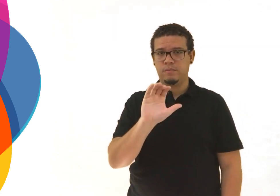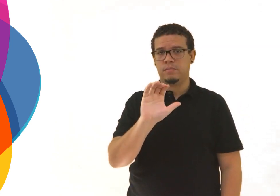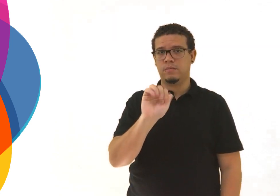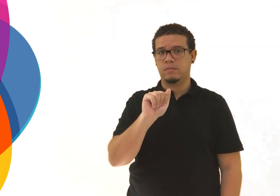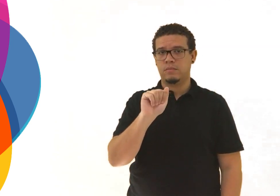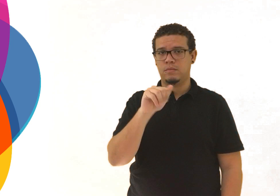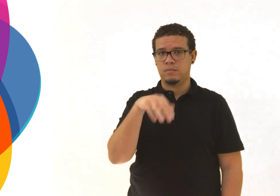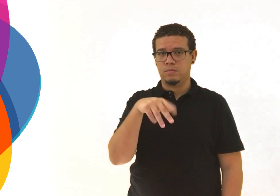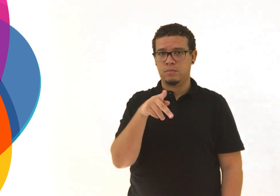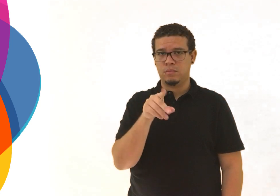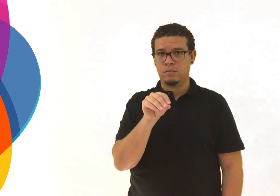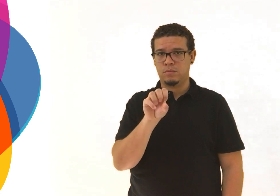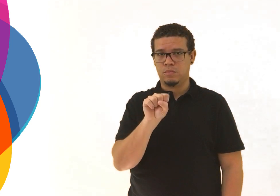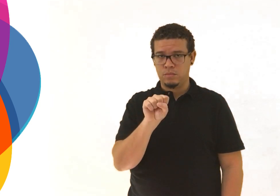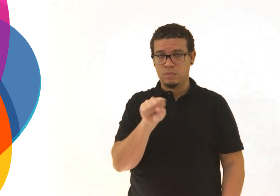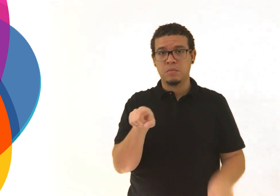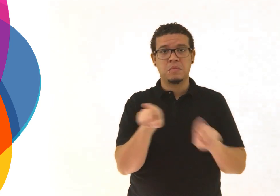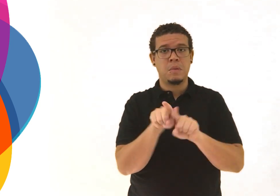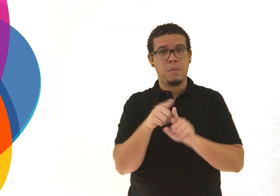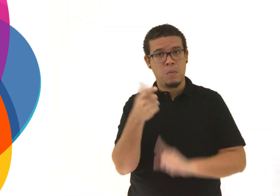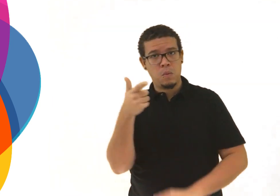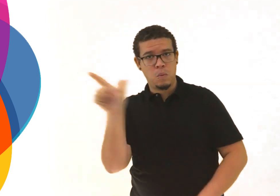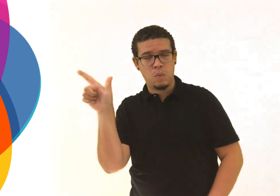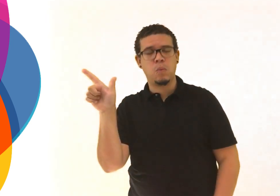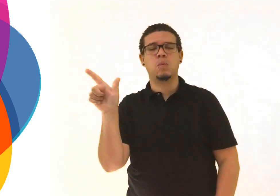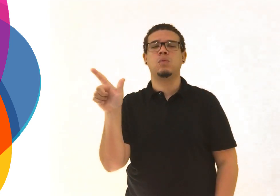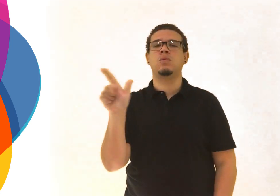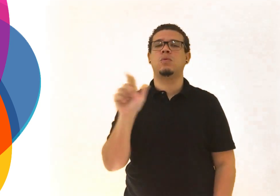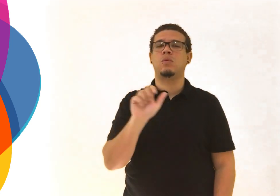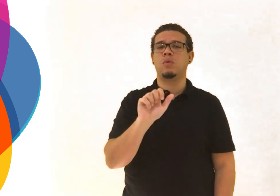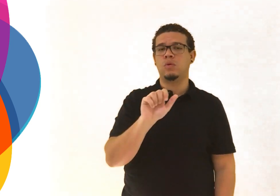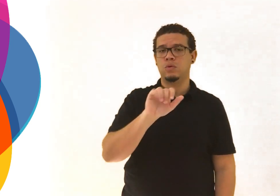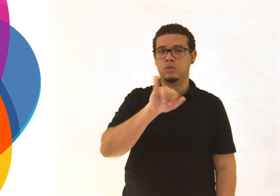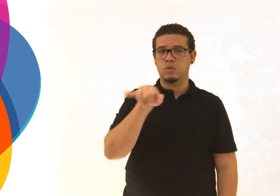referência é de Mariana Campos